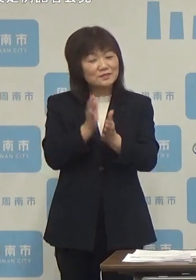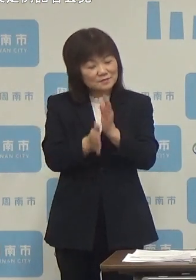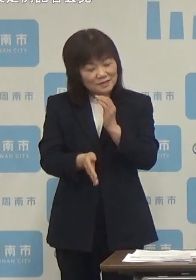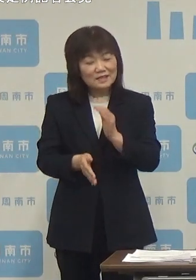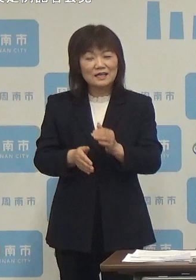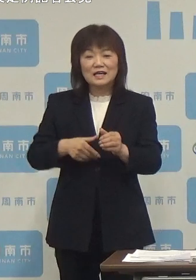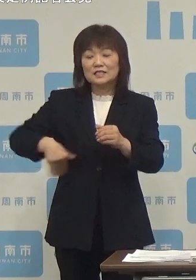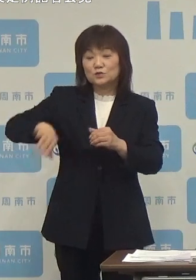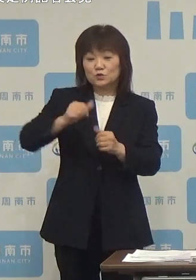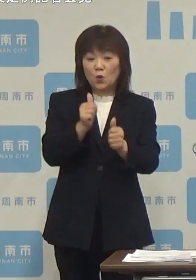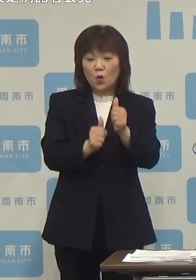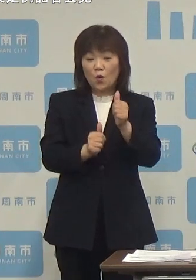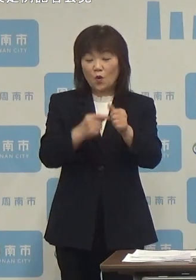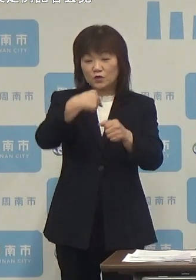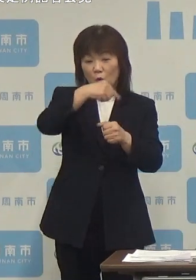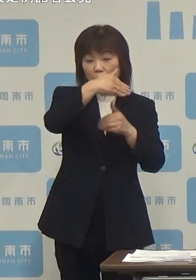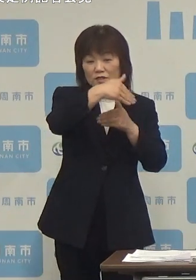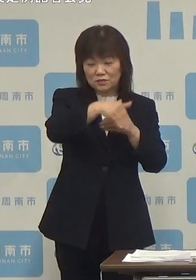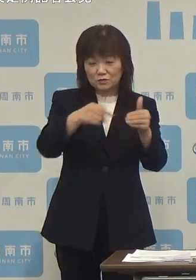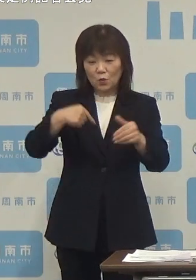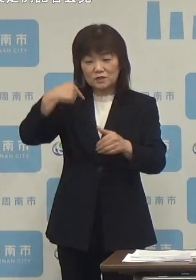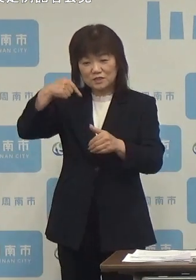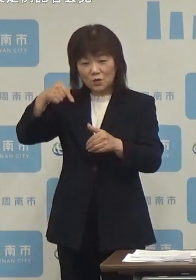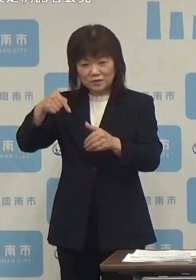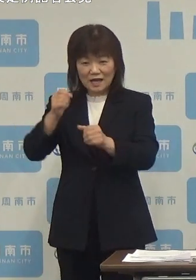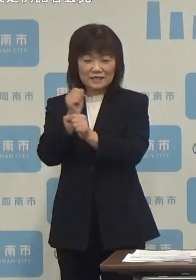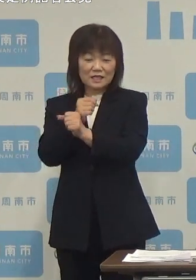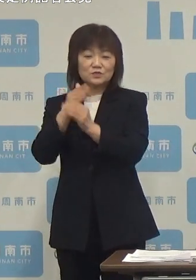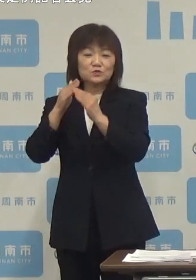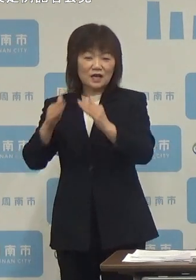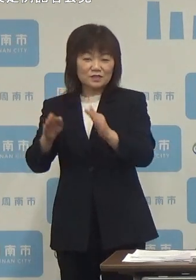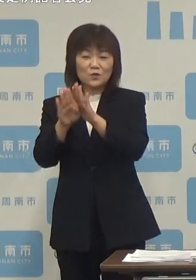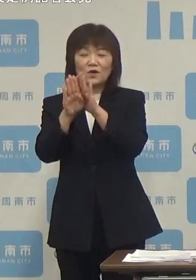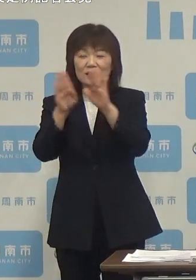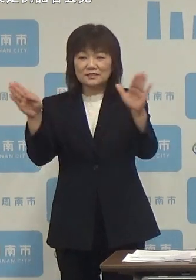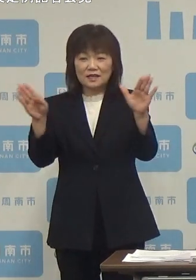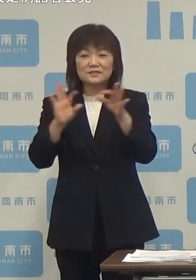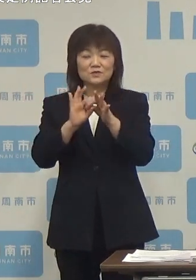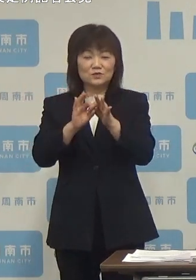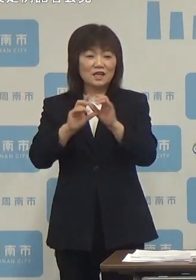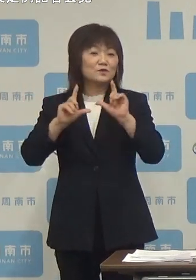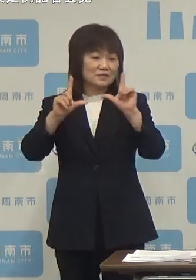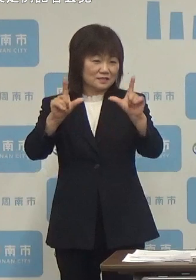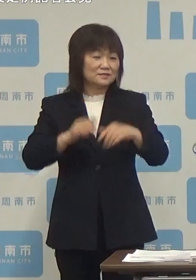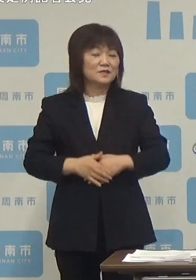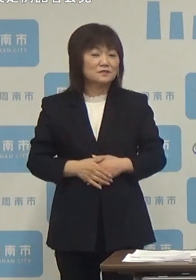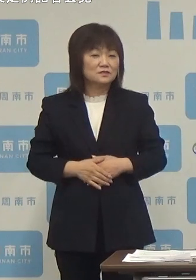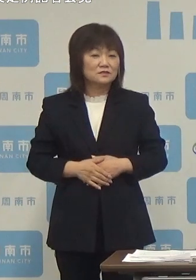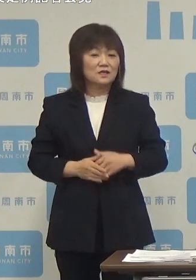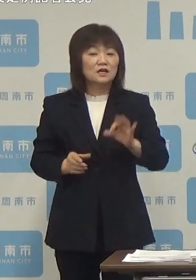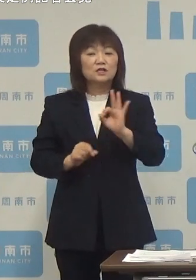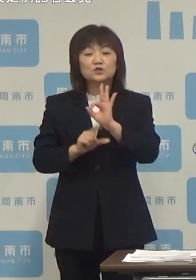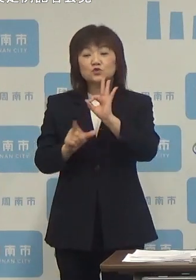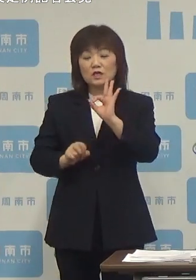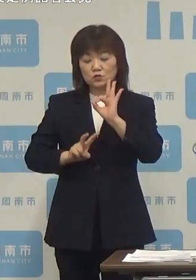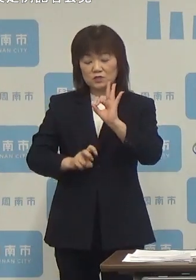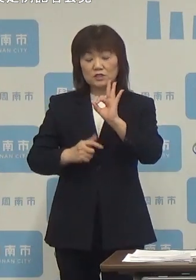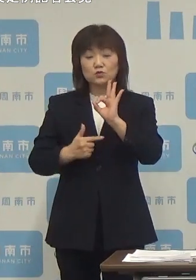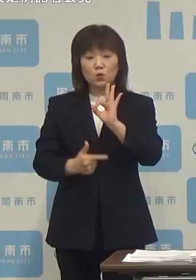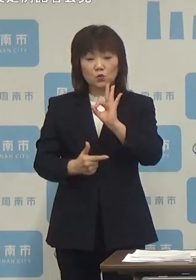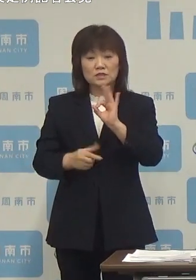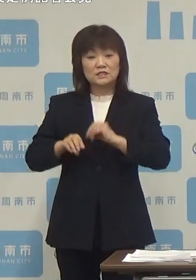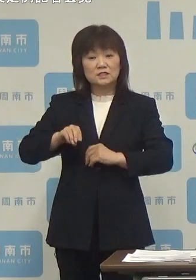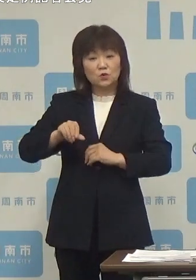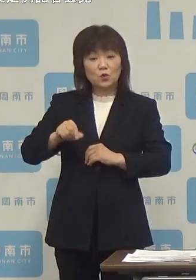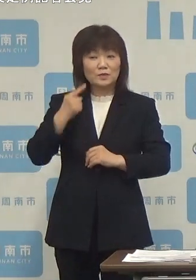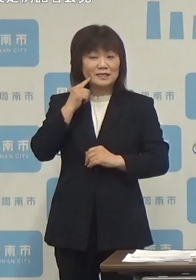陸上教室と指導者研修会の開催についてお知らせいたします。10月26日土曜